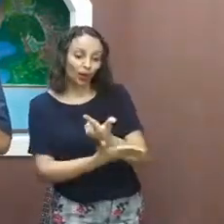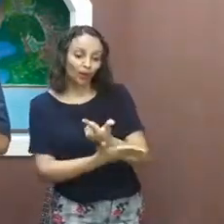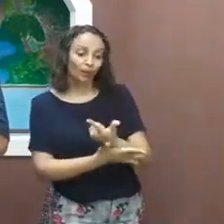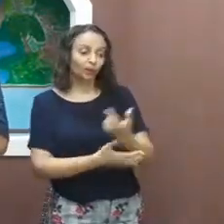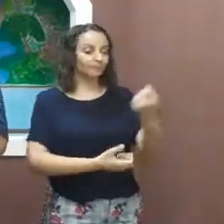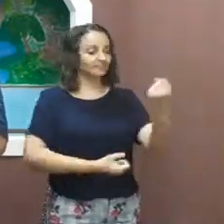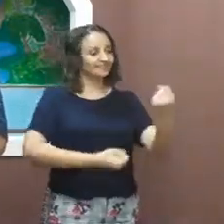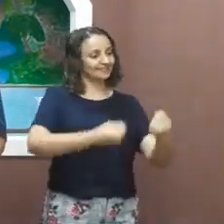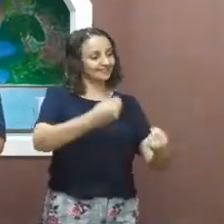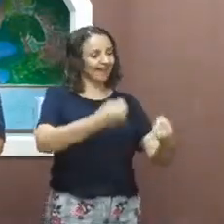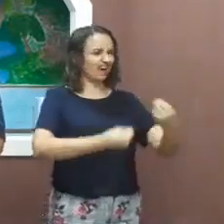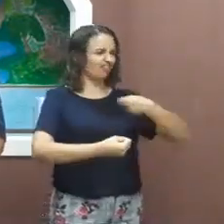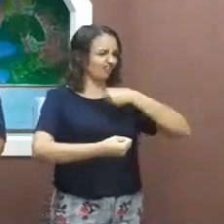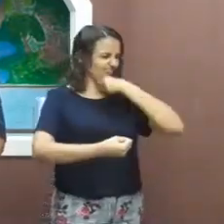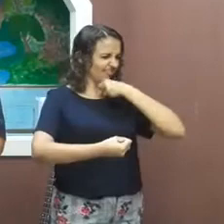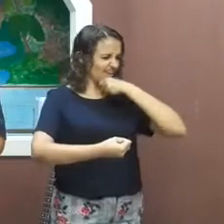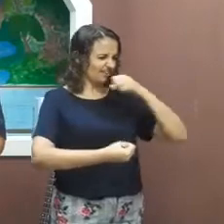Corcel 1.